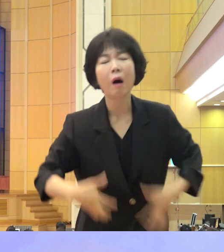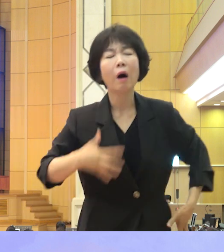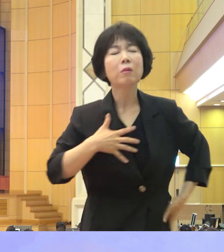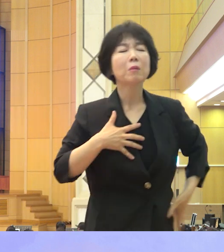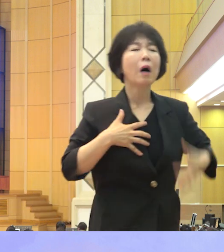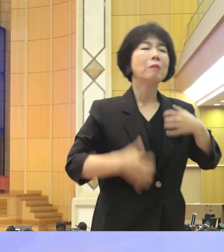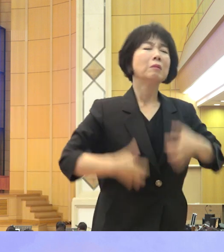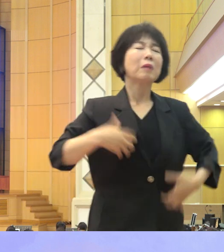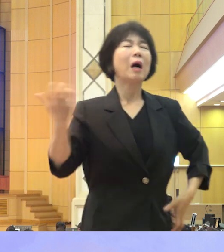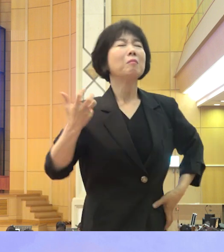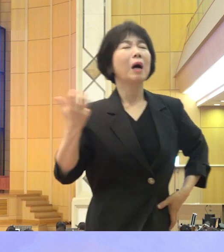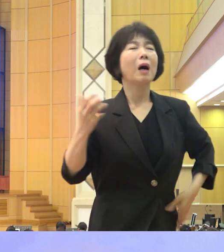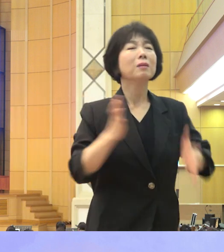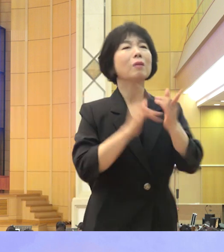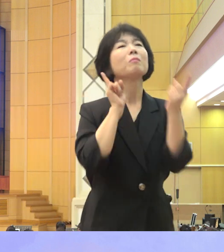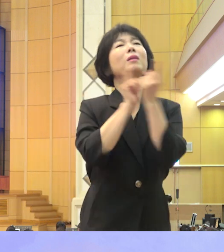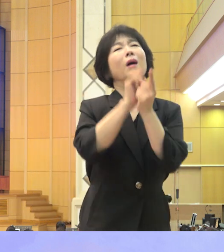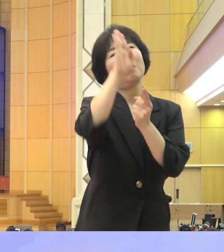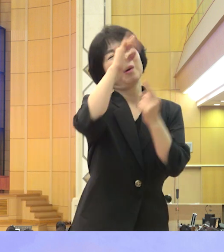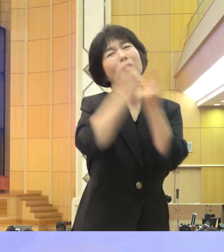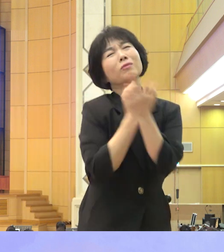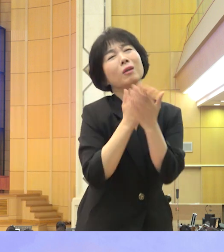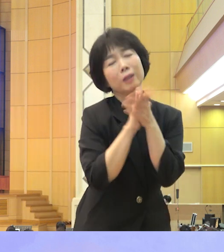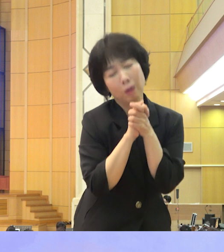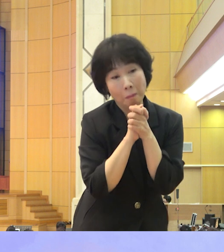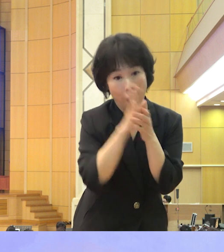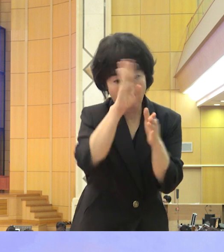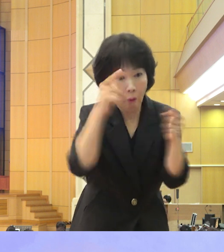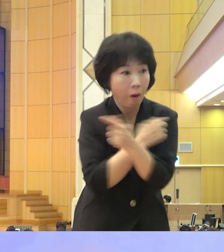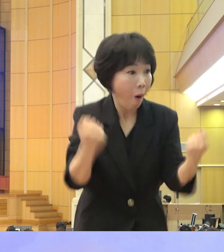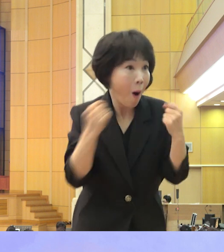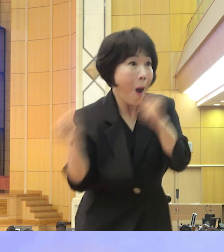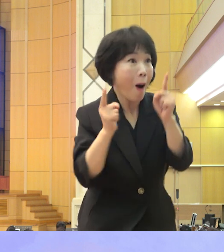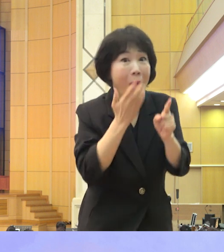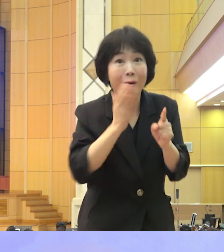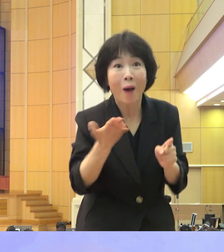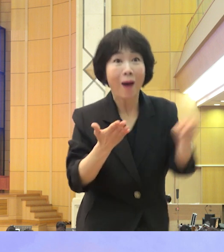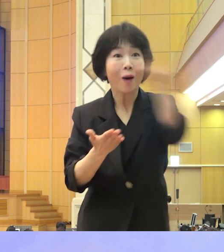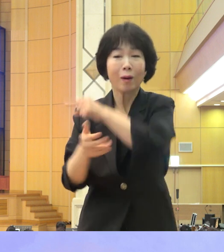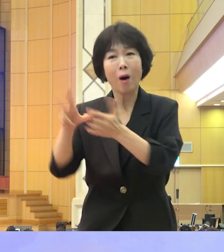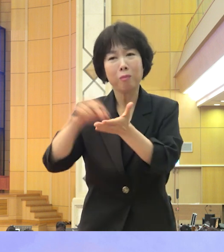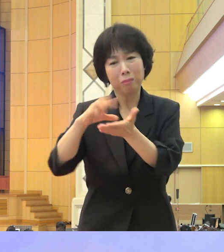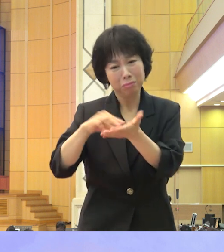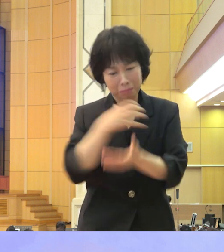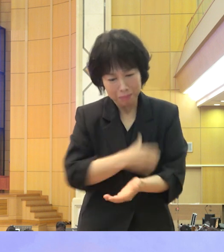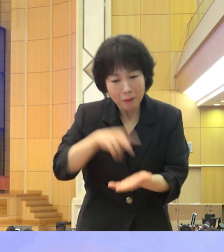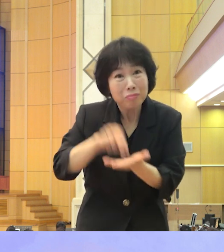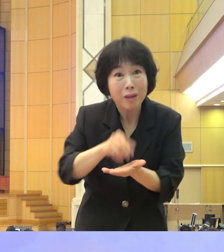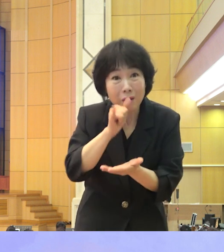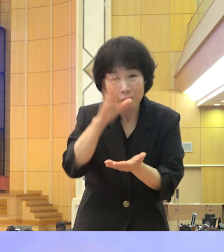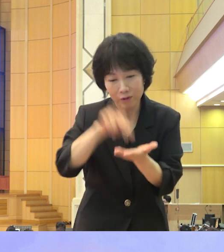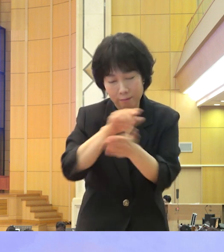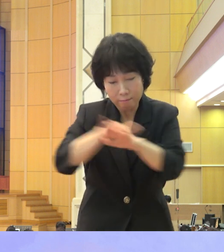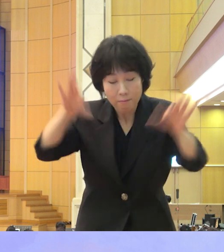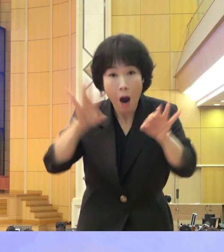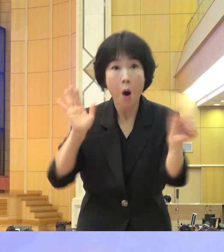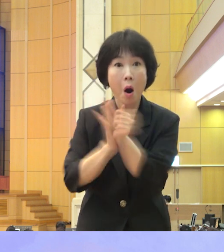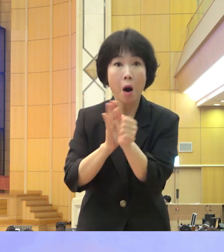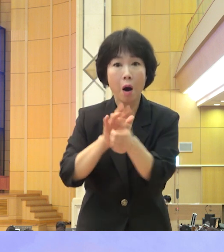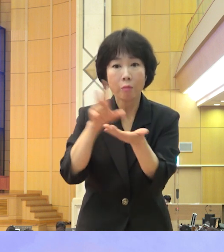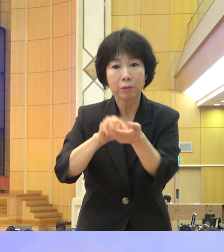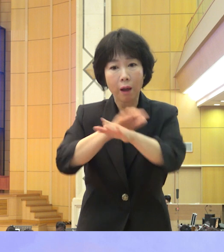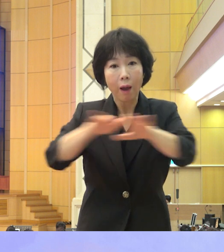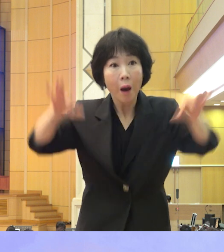예수님께 와서 고침받고, 문제 있는 사람은 해결도 받고, 그렇게 해서 사람들이 볼